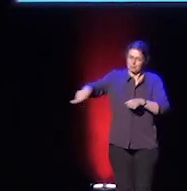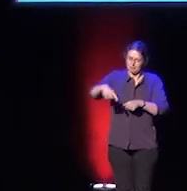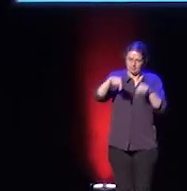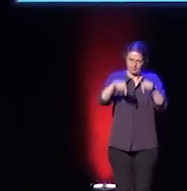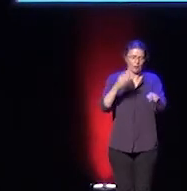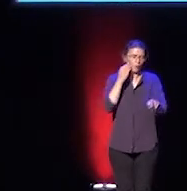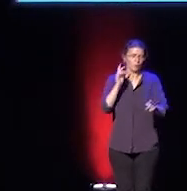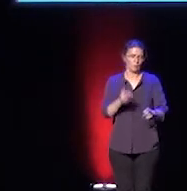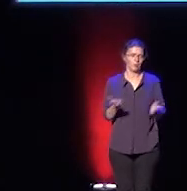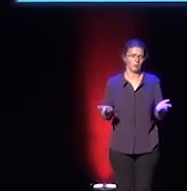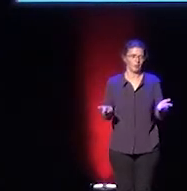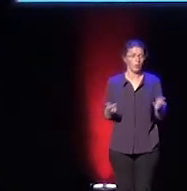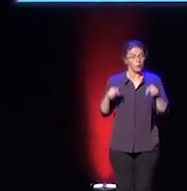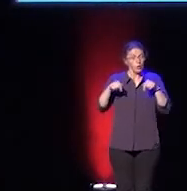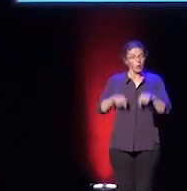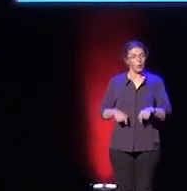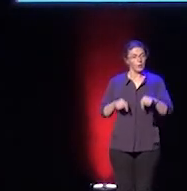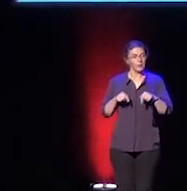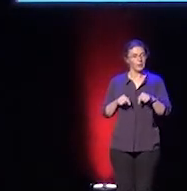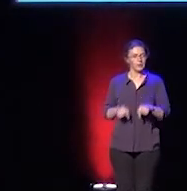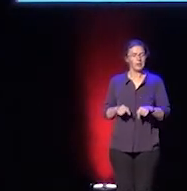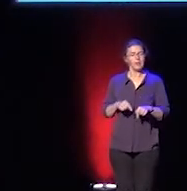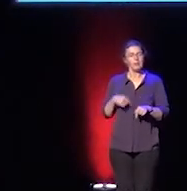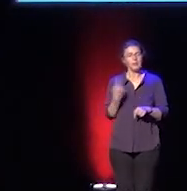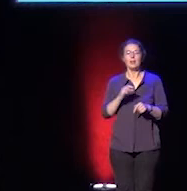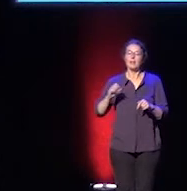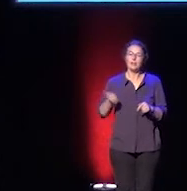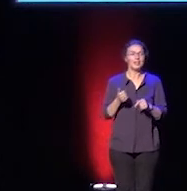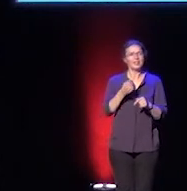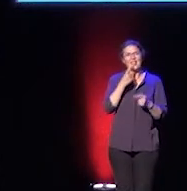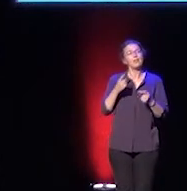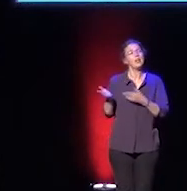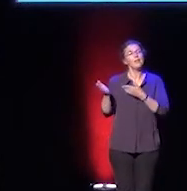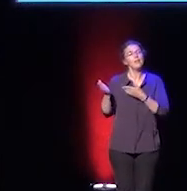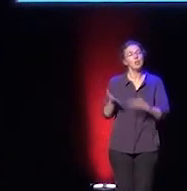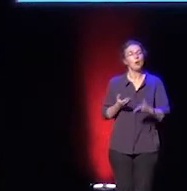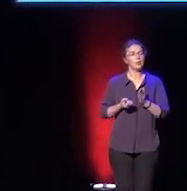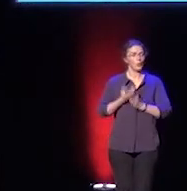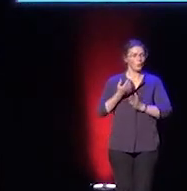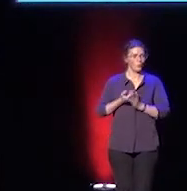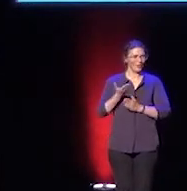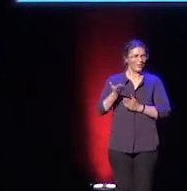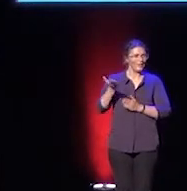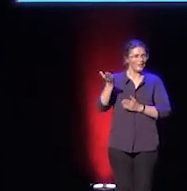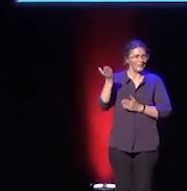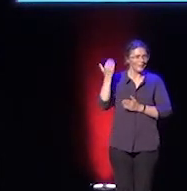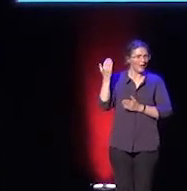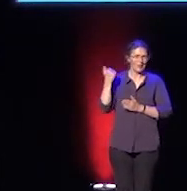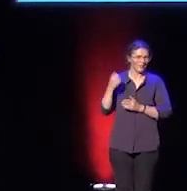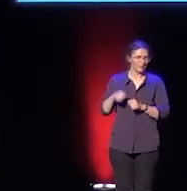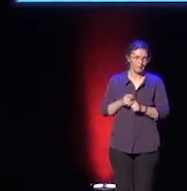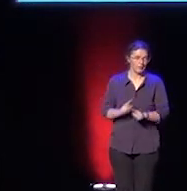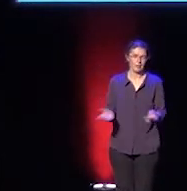zwangseingewiesen. Und das, was wir heute wieder Willkommenskultur nennen, gab es damals